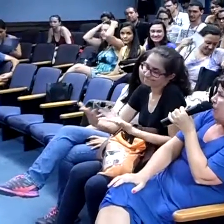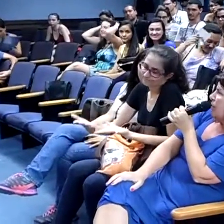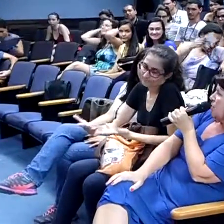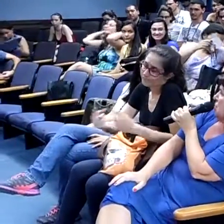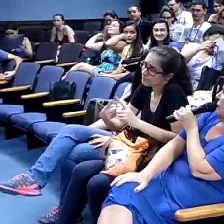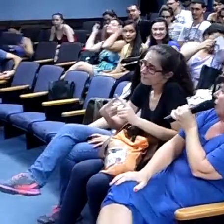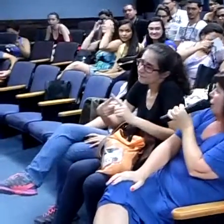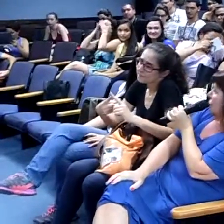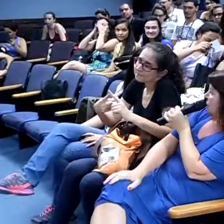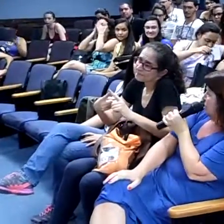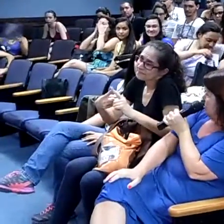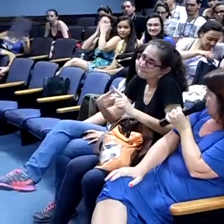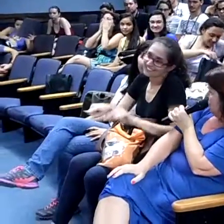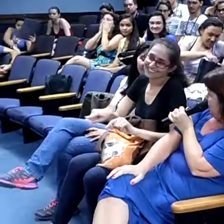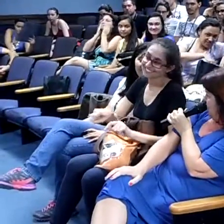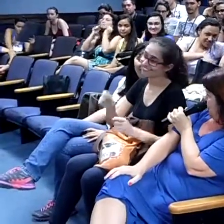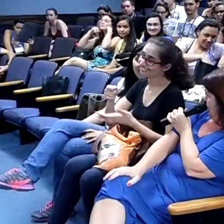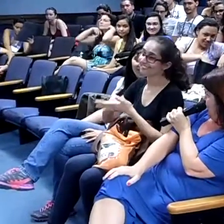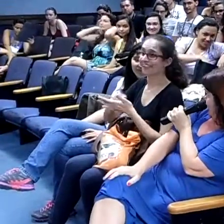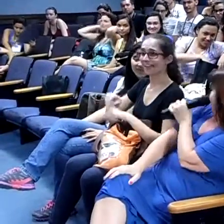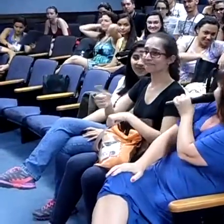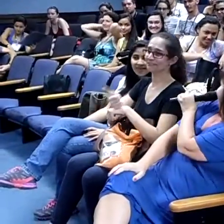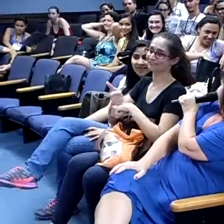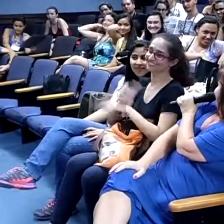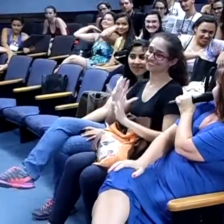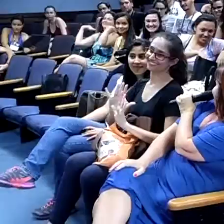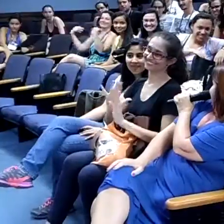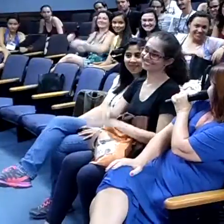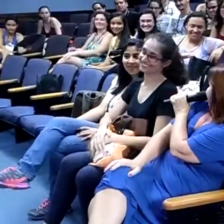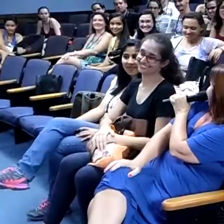enfim, a gente tem que dar conta, por isso nós somos profissionais.